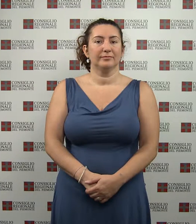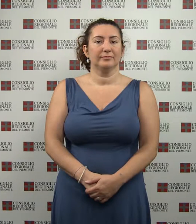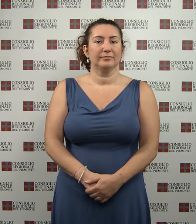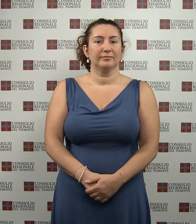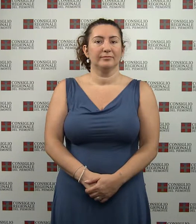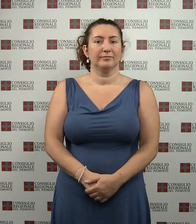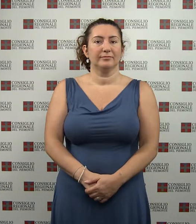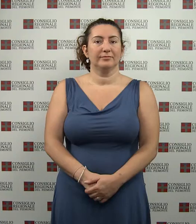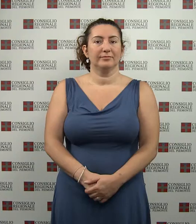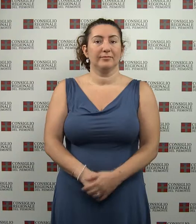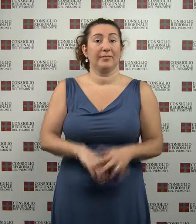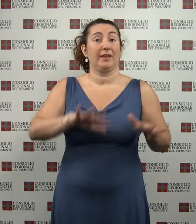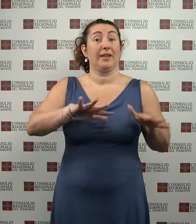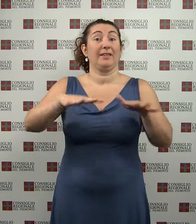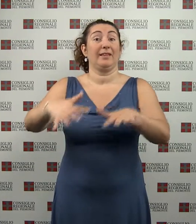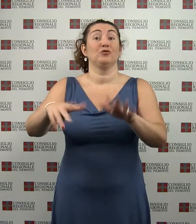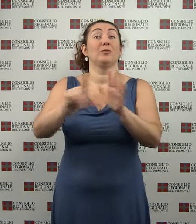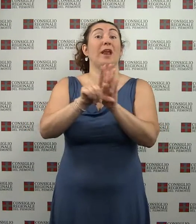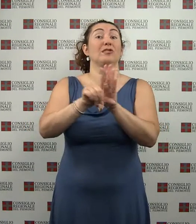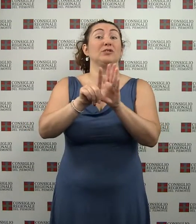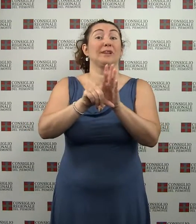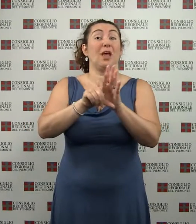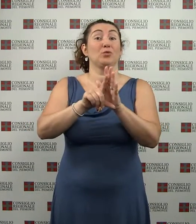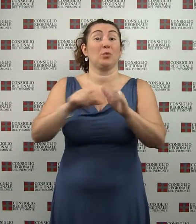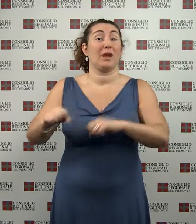seduta di insediamento della 10ª legislatura.